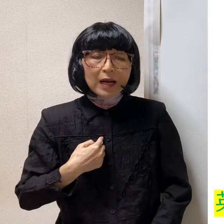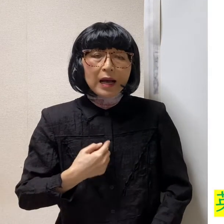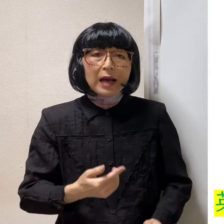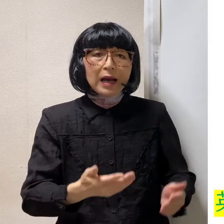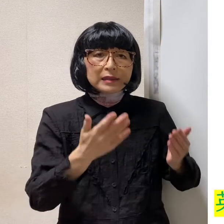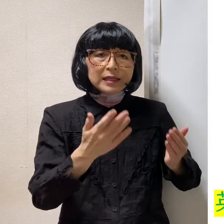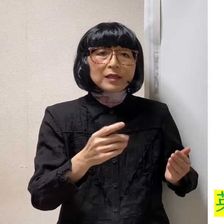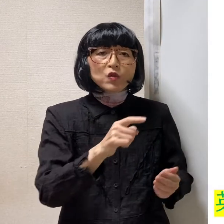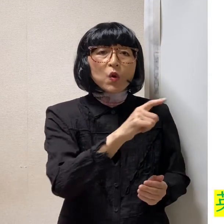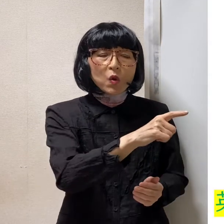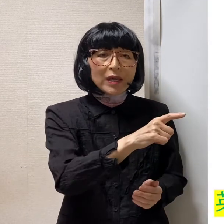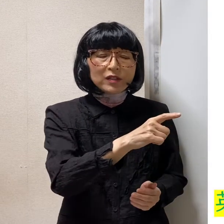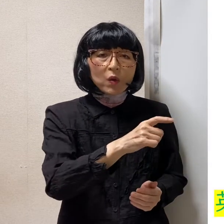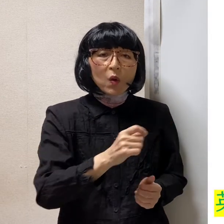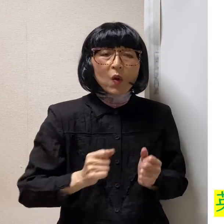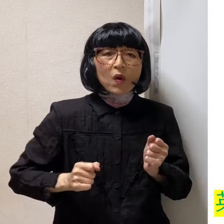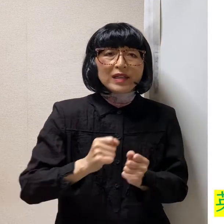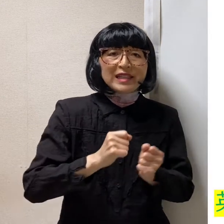私は学校へと急いだ。